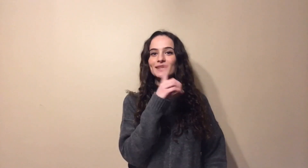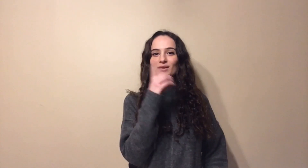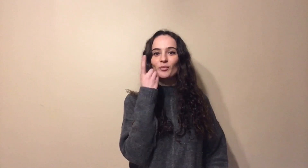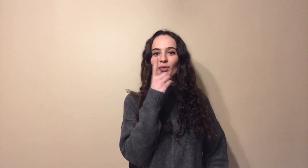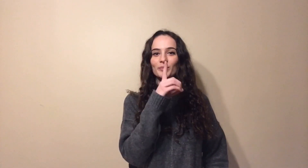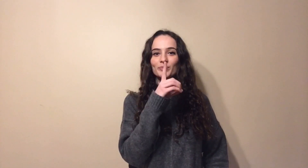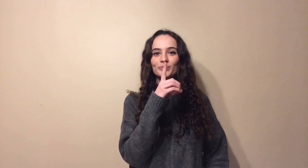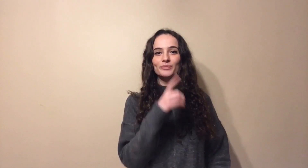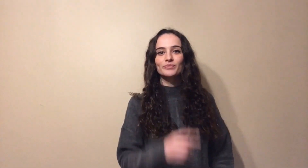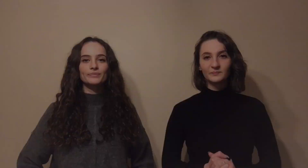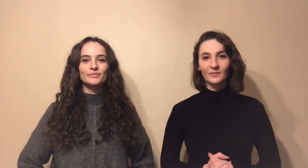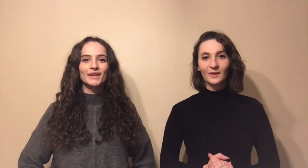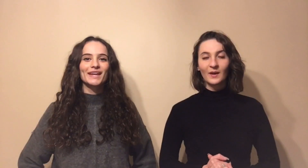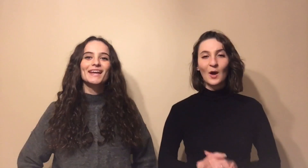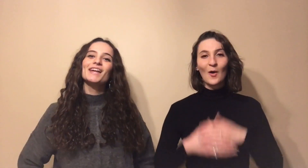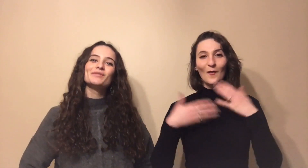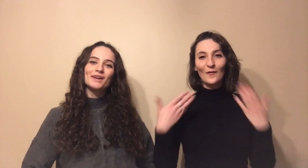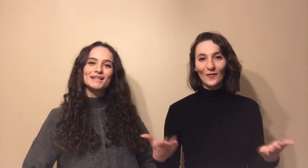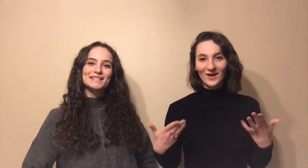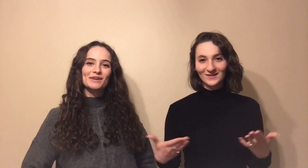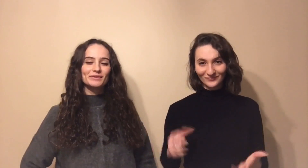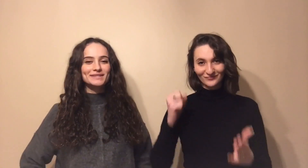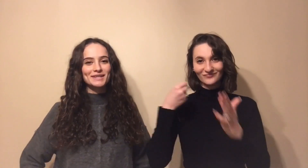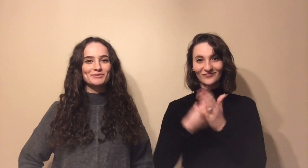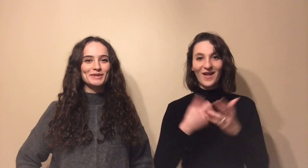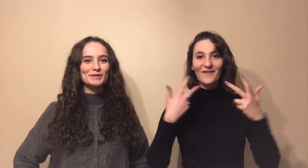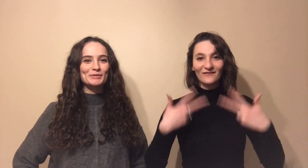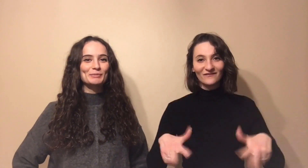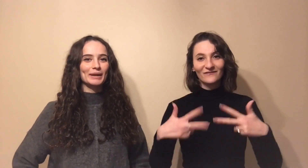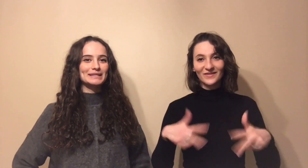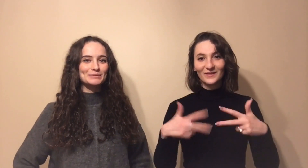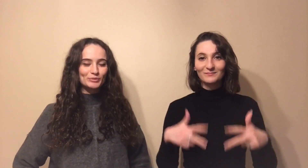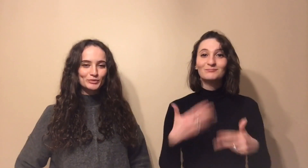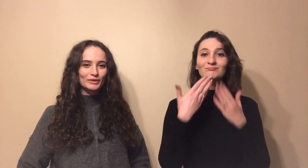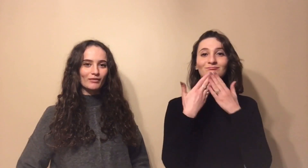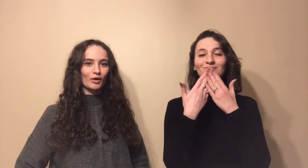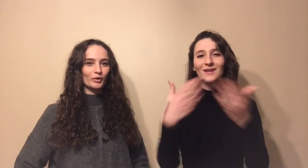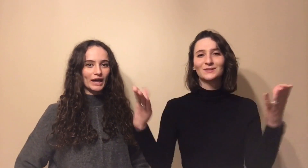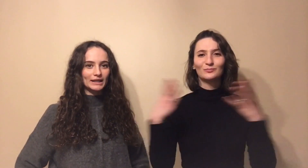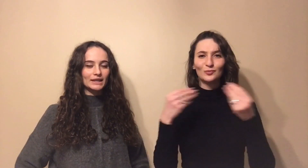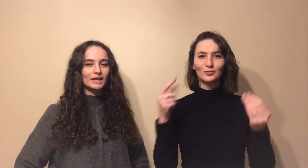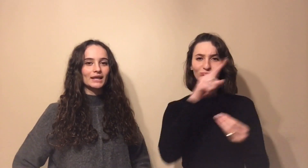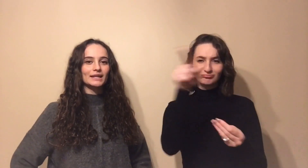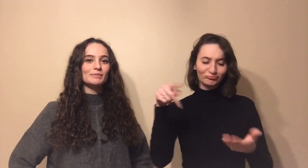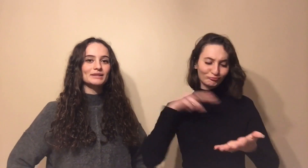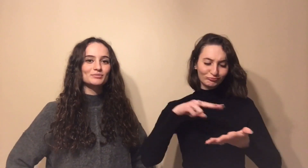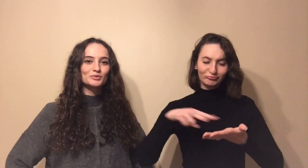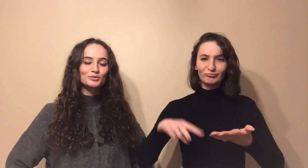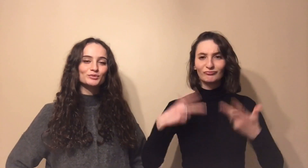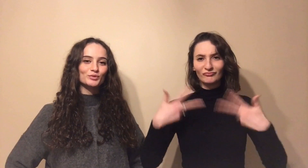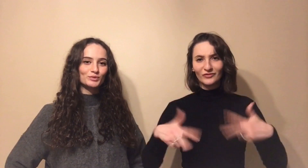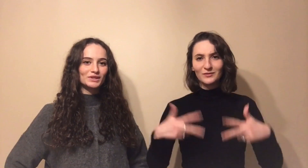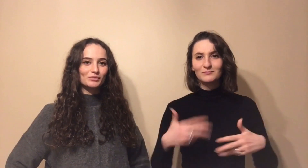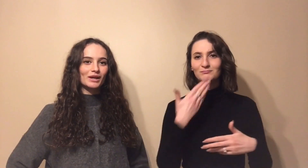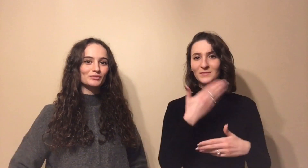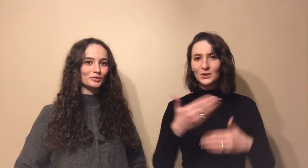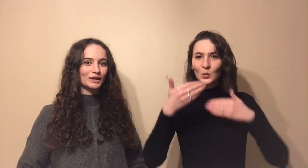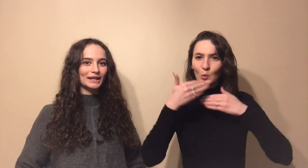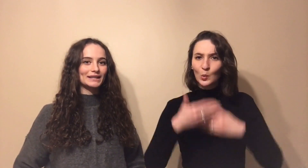Décembre. Et voilà, c'est la fin de cette vidéo. Merci beaucoup d'avoir regardé et merci beaucoup de continuer à nous regarder et à